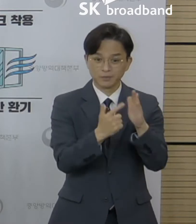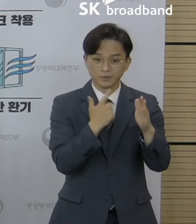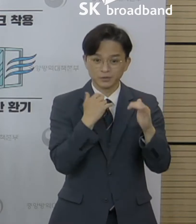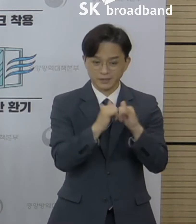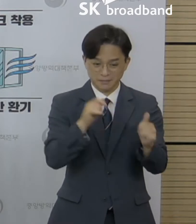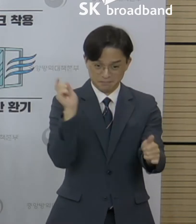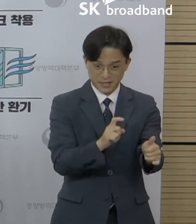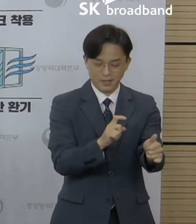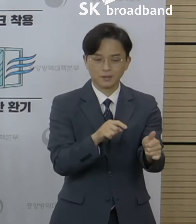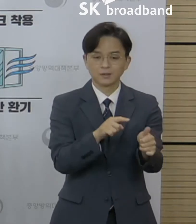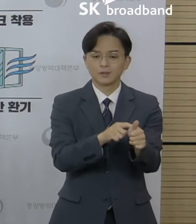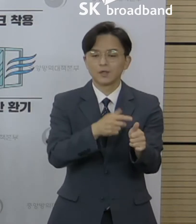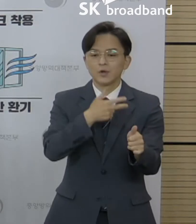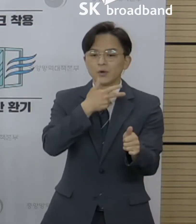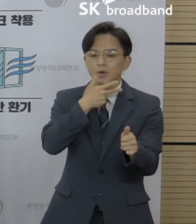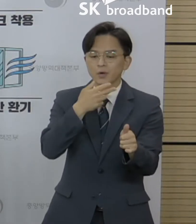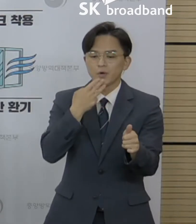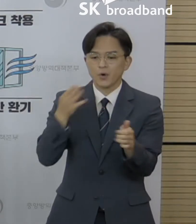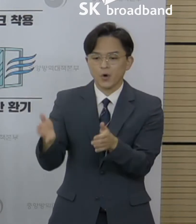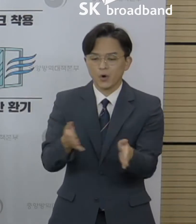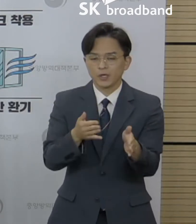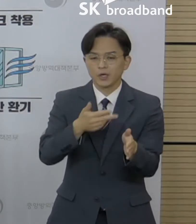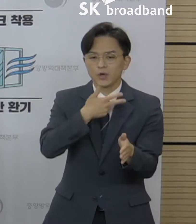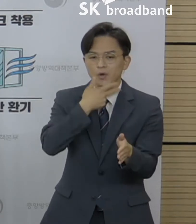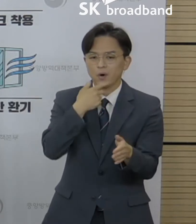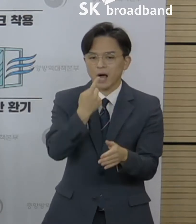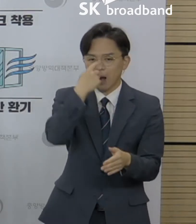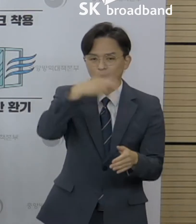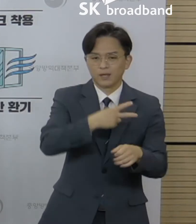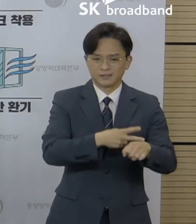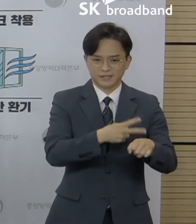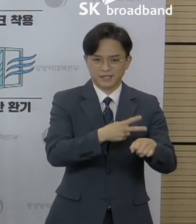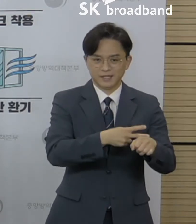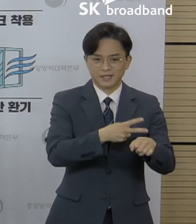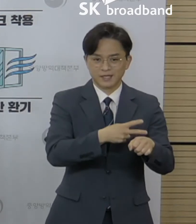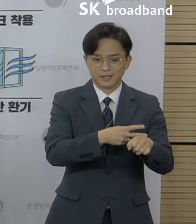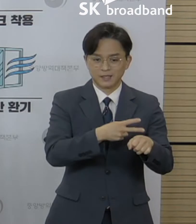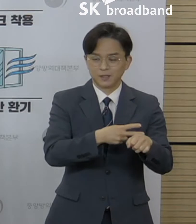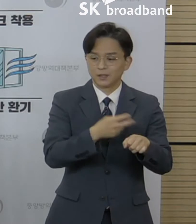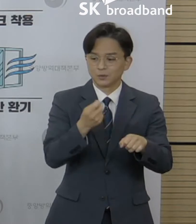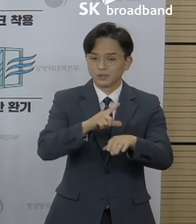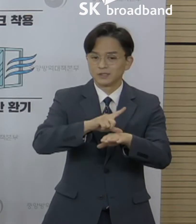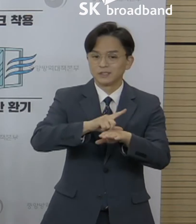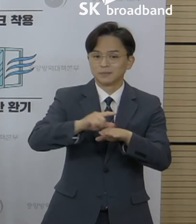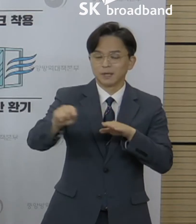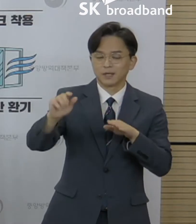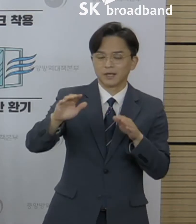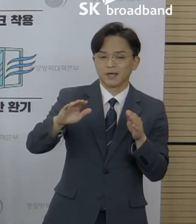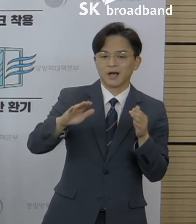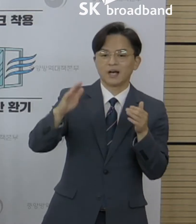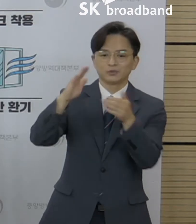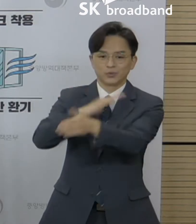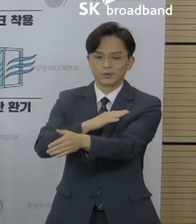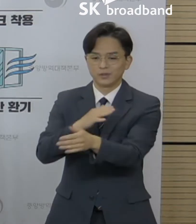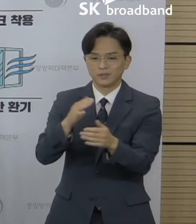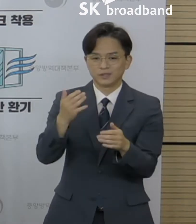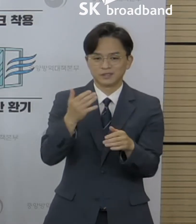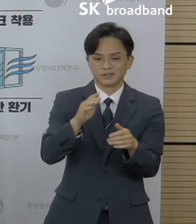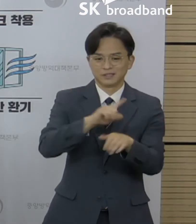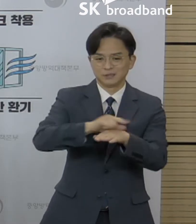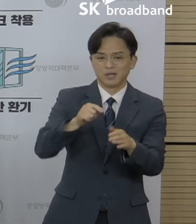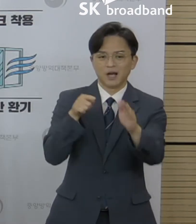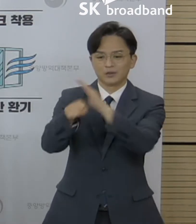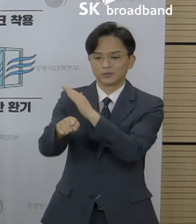및 비수도권에 위치한 주점 등을 통해서 추가 전파도 확인된 바 있습니다.